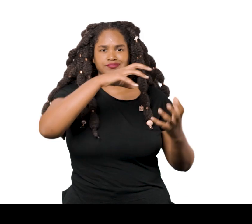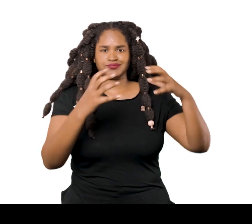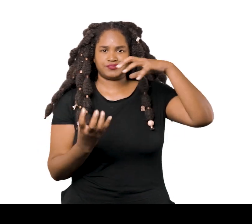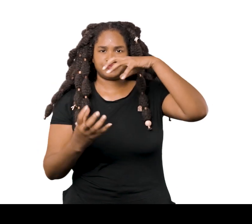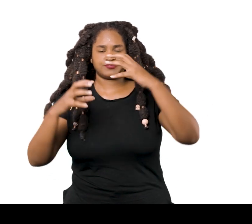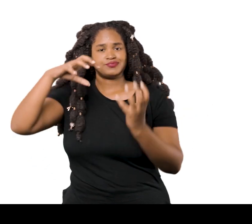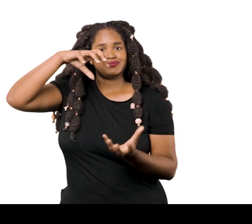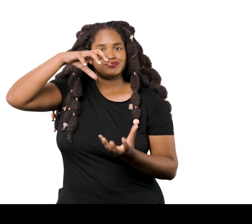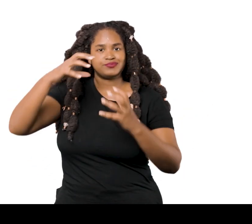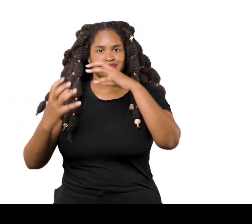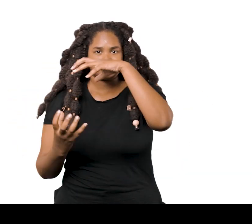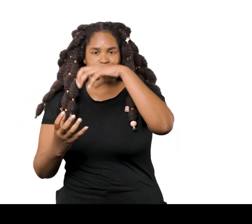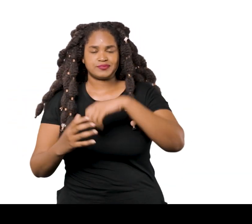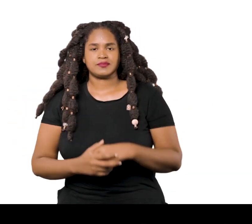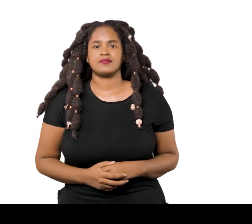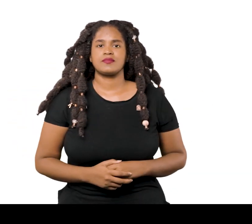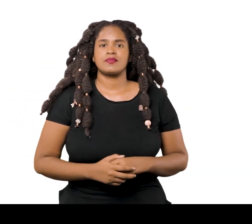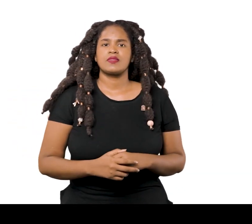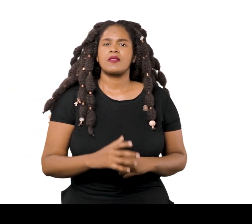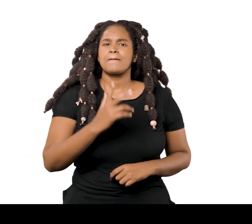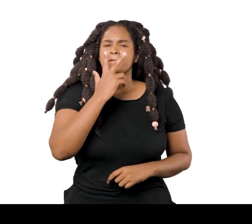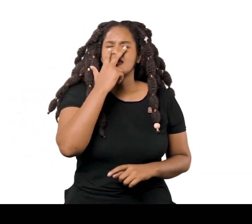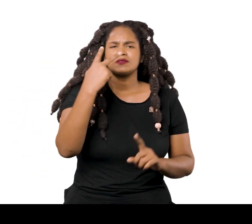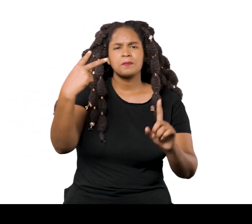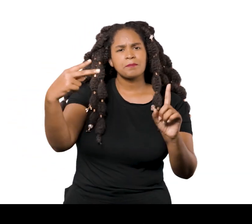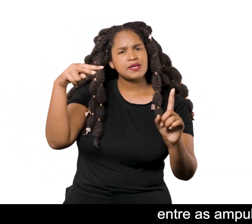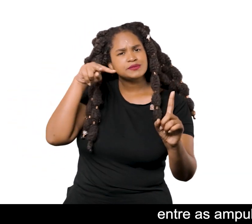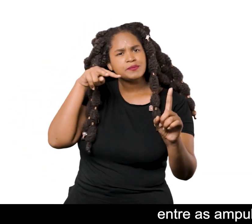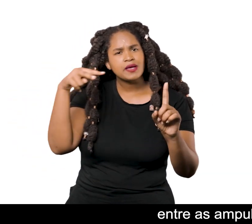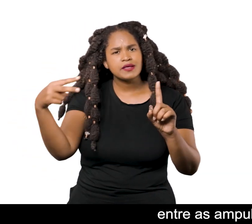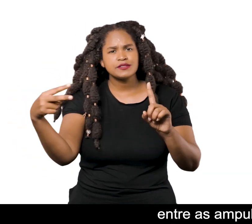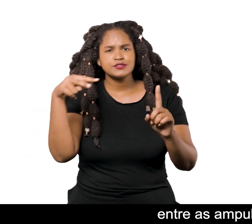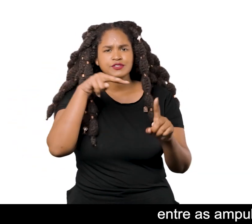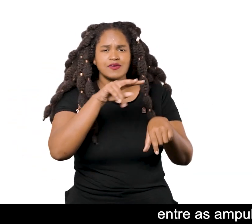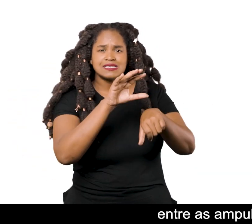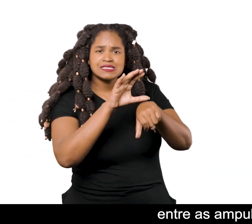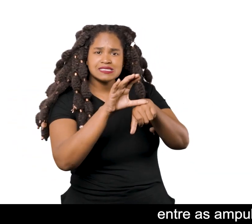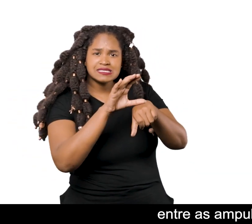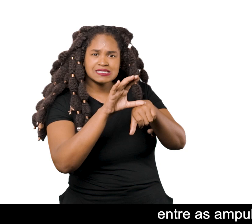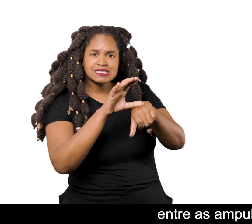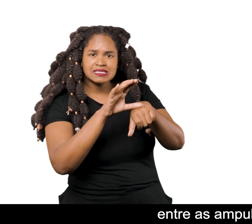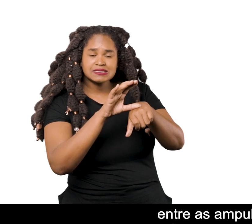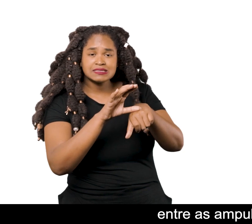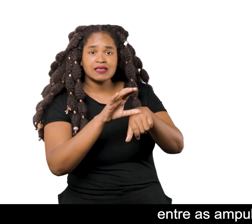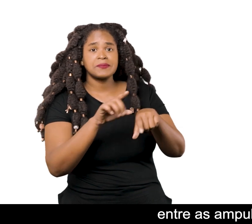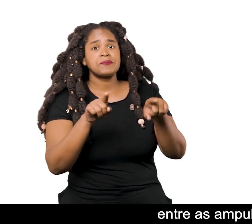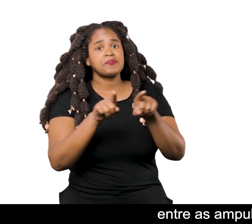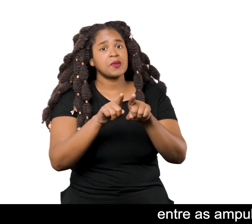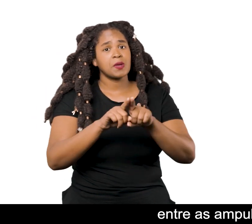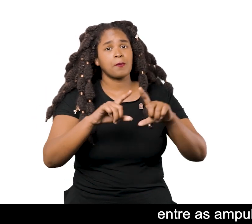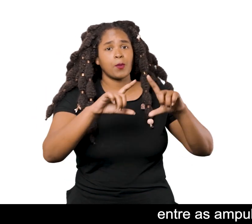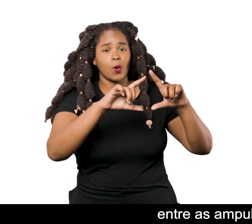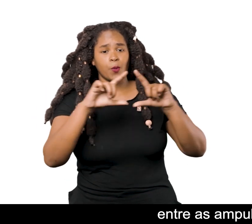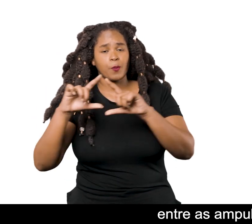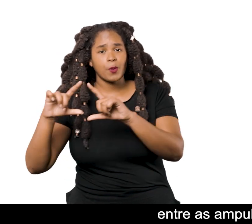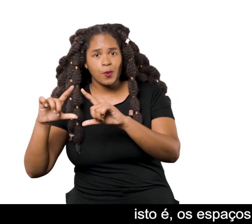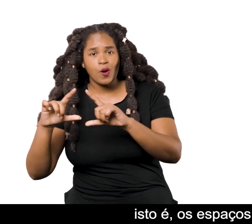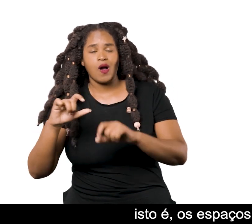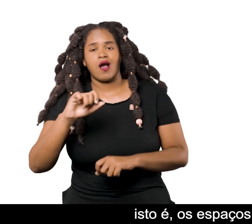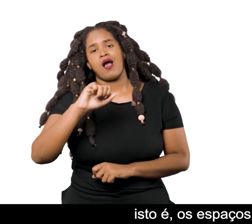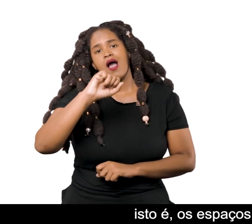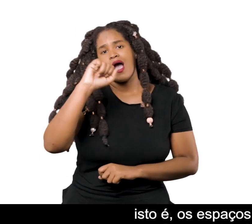pontas. Isso cria um jogo de perspectiva entre as ampulhetas cinzas e os losangos